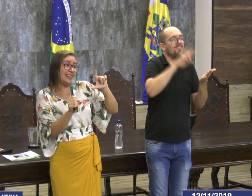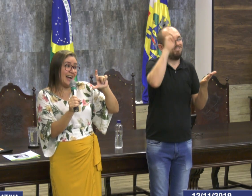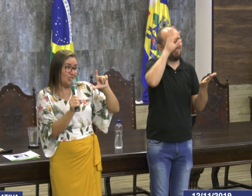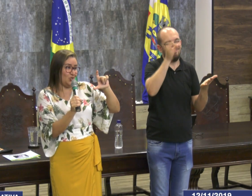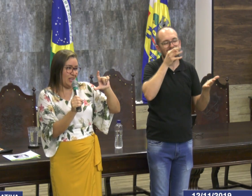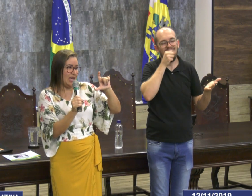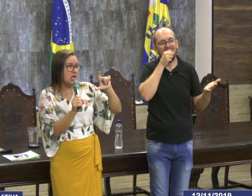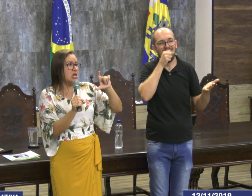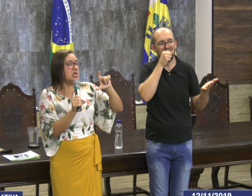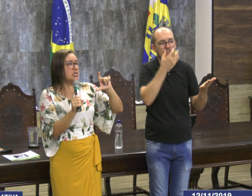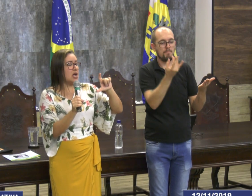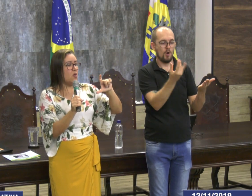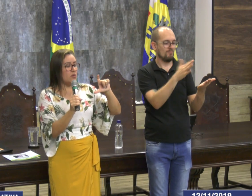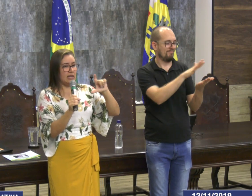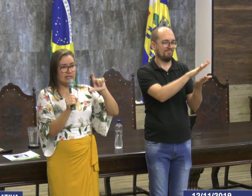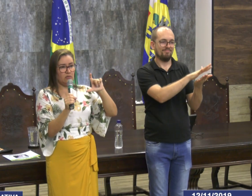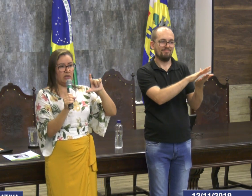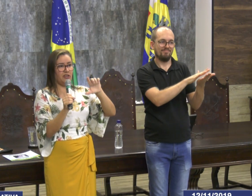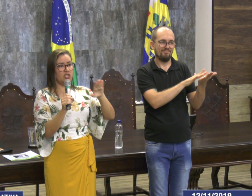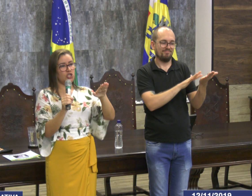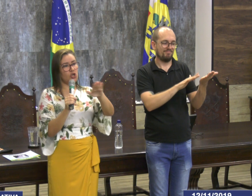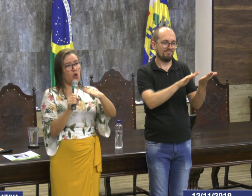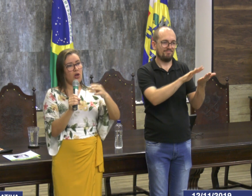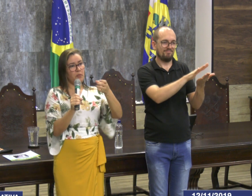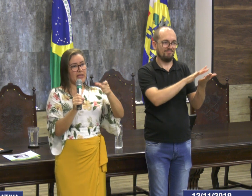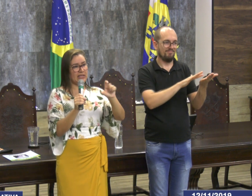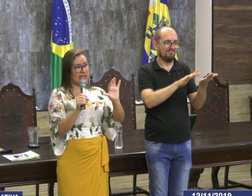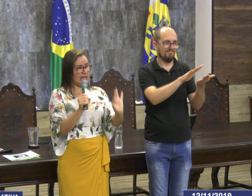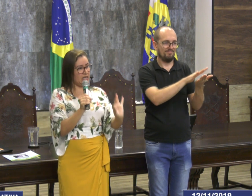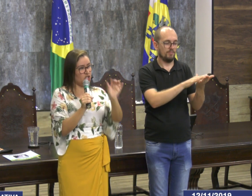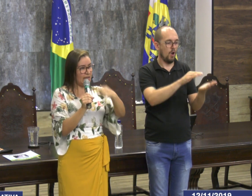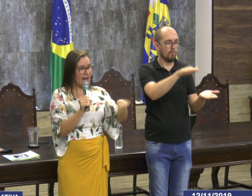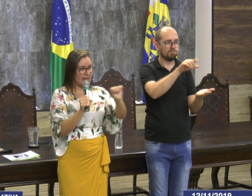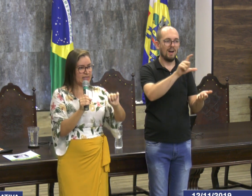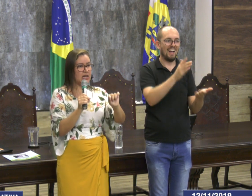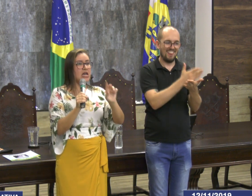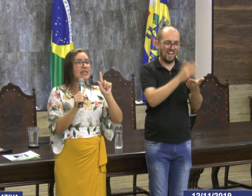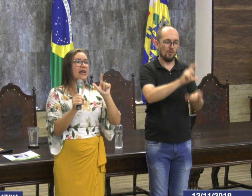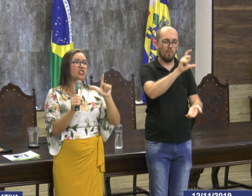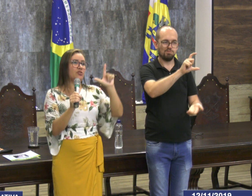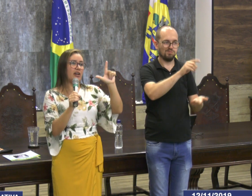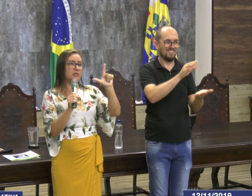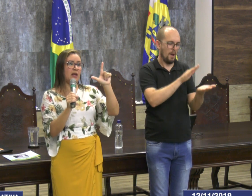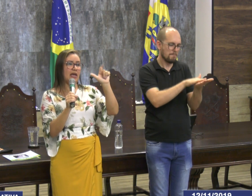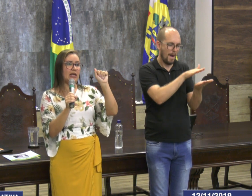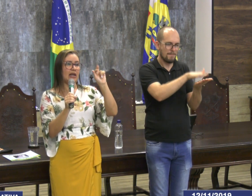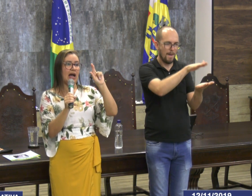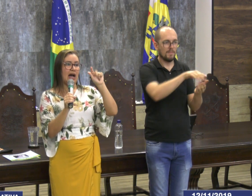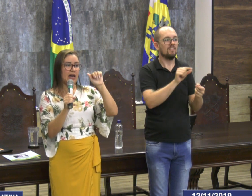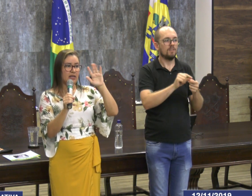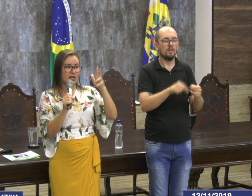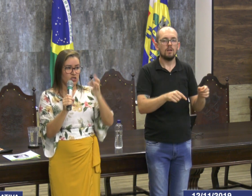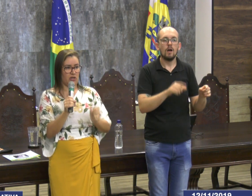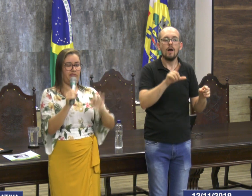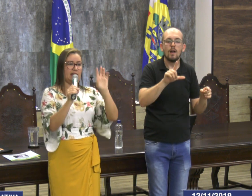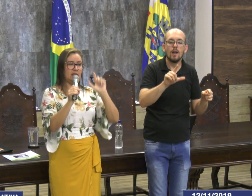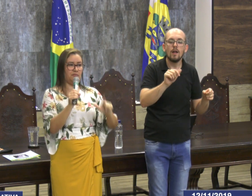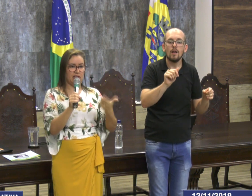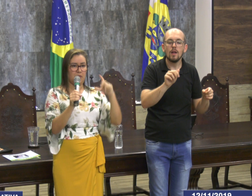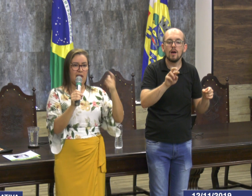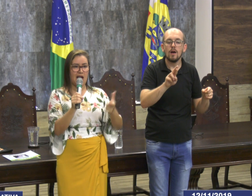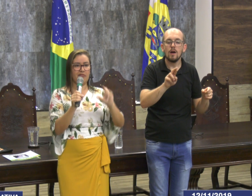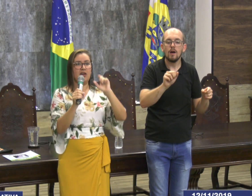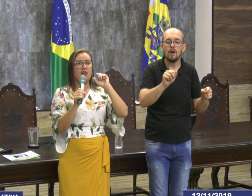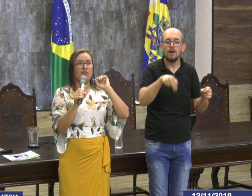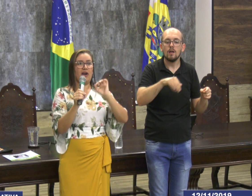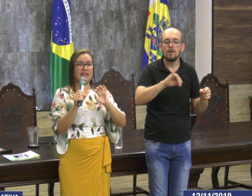porque é tátil, né? Então, na segunda-feira, a gente cola um pedaço da laranja, da casca, e aí a gente faz para ele. Laranja, faz